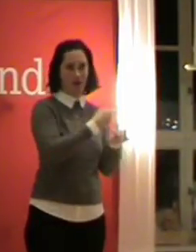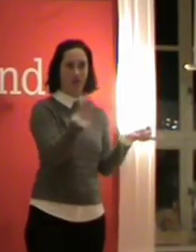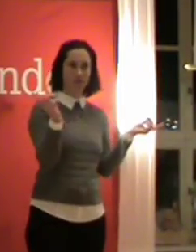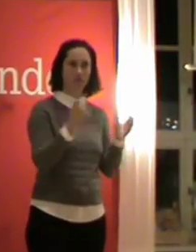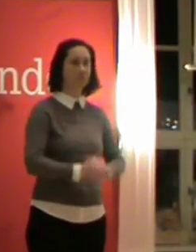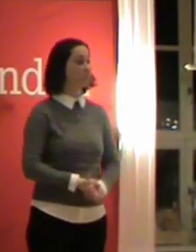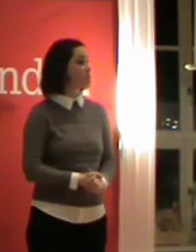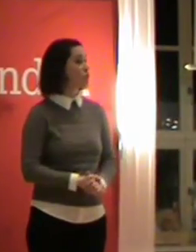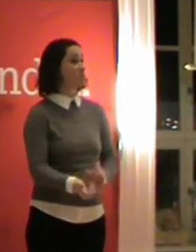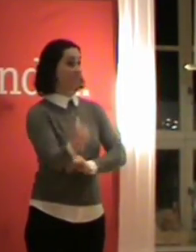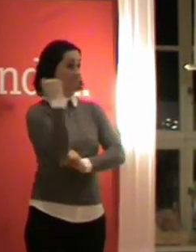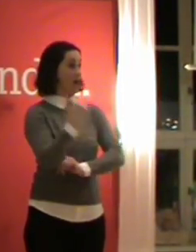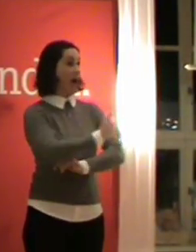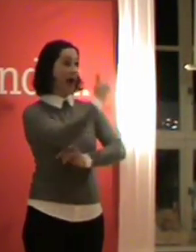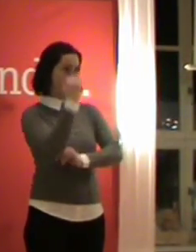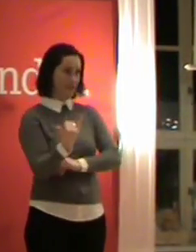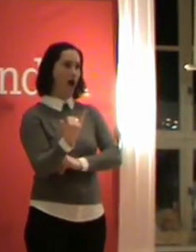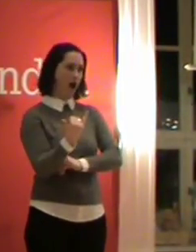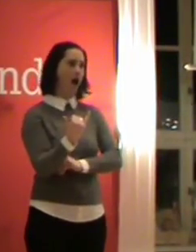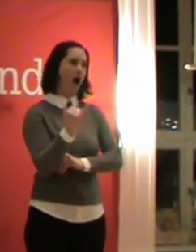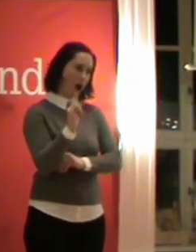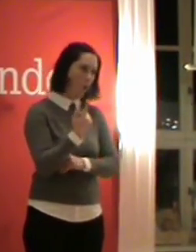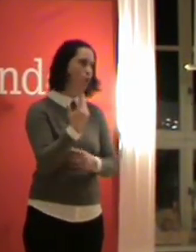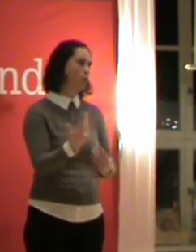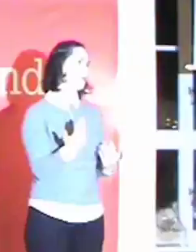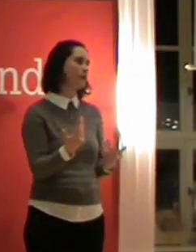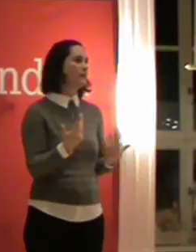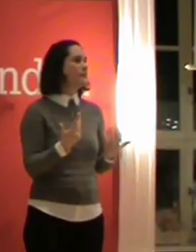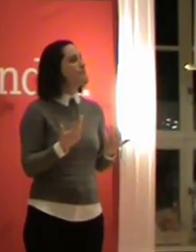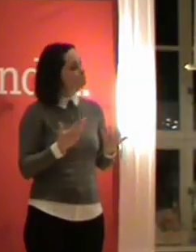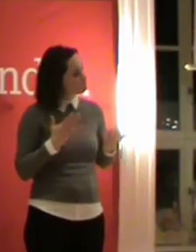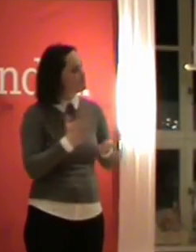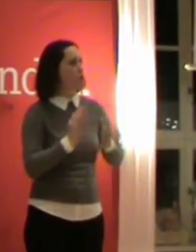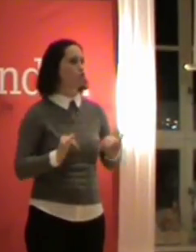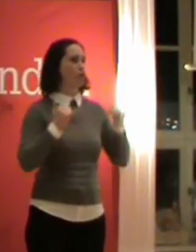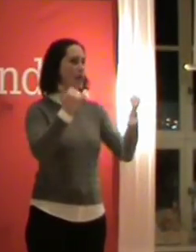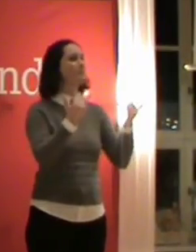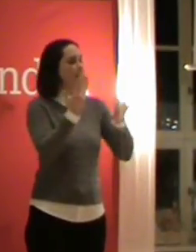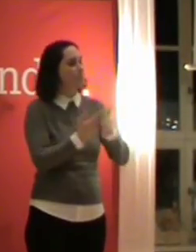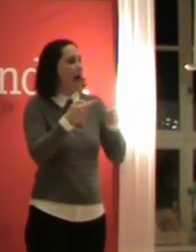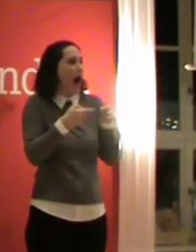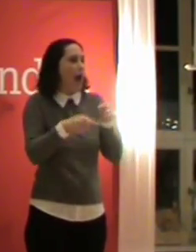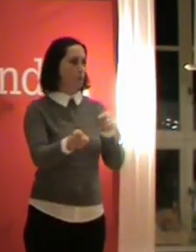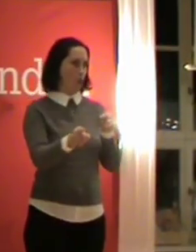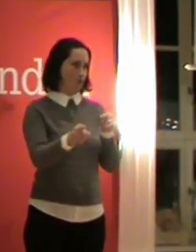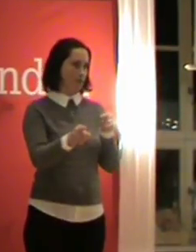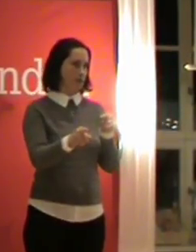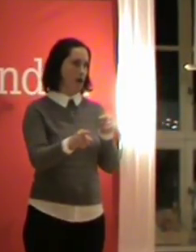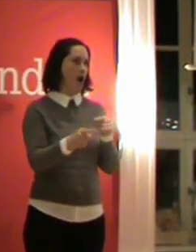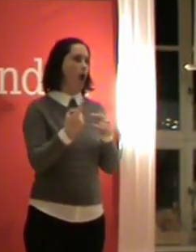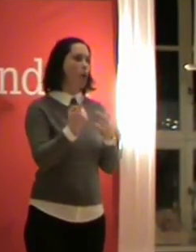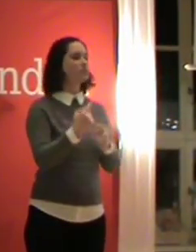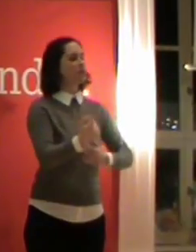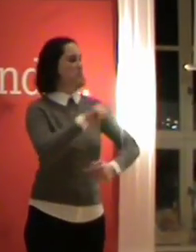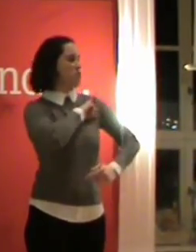und seit einem Jahr müssen wir gelegentlich erleben, dass der eine oder andere Volksvertreter sich vielleicht selbst fürs Volk